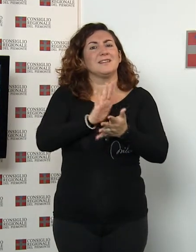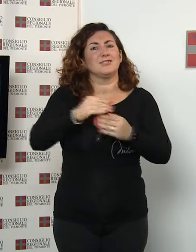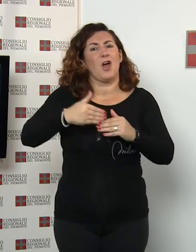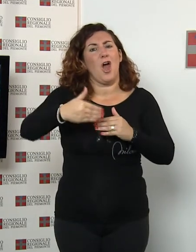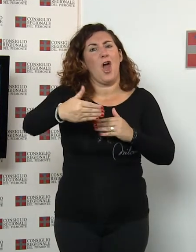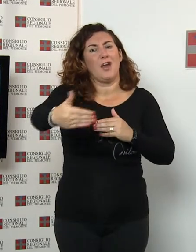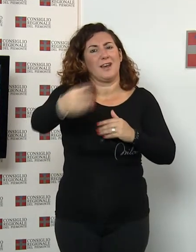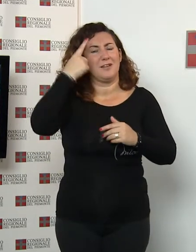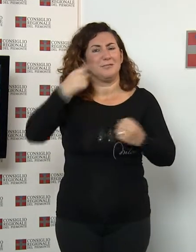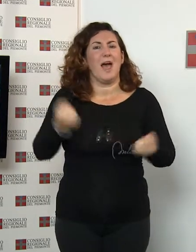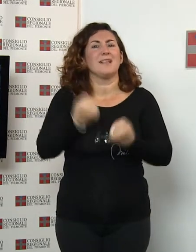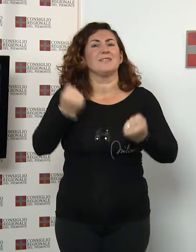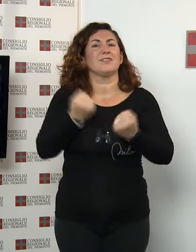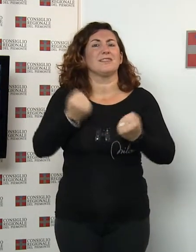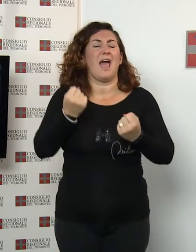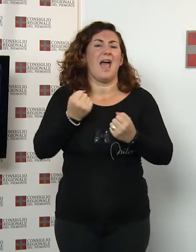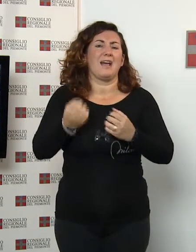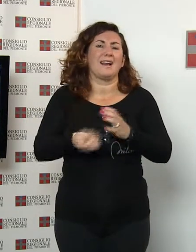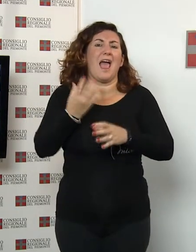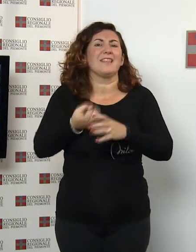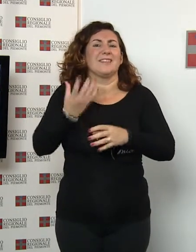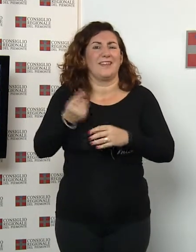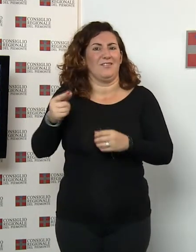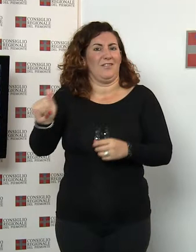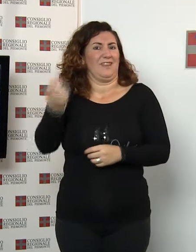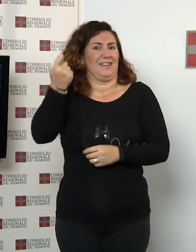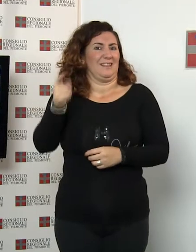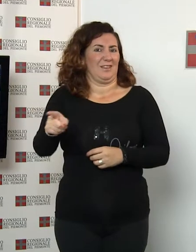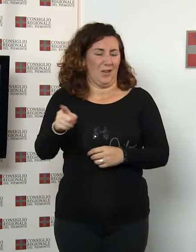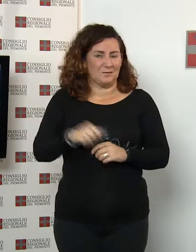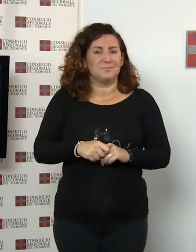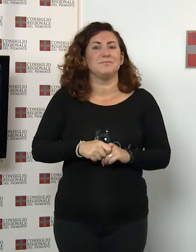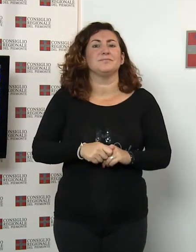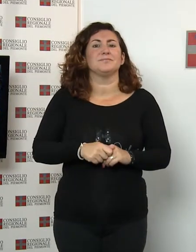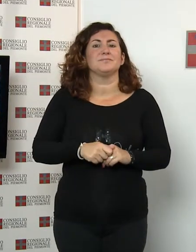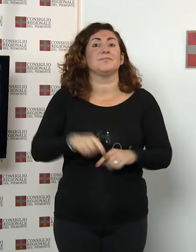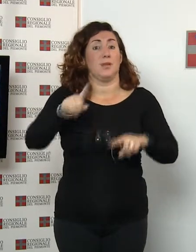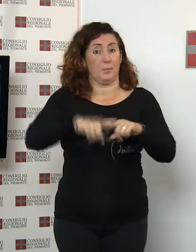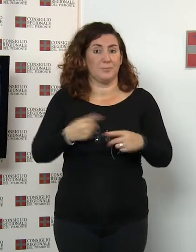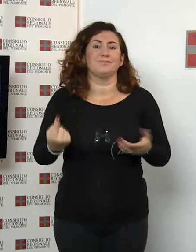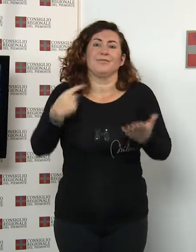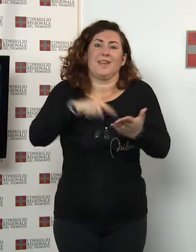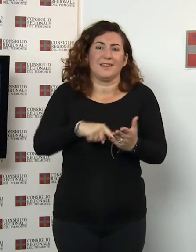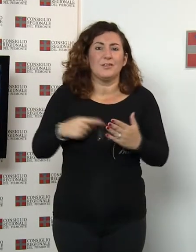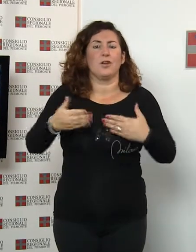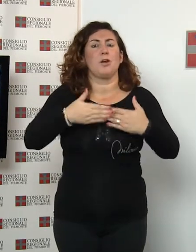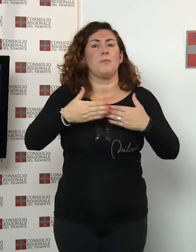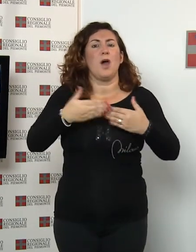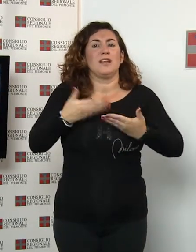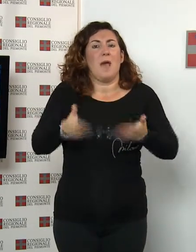Creative Inoltre con l'inizio dell'anno scolastico è ripresa l'attività porte aperte a Palazzo Lascaris visite guidate per le scuole